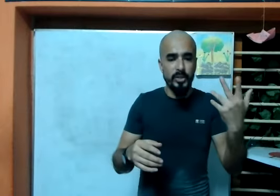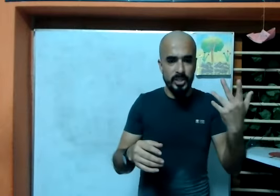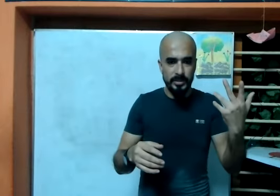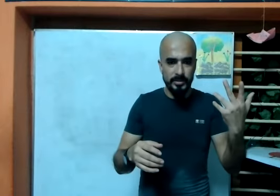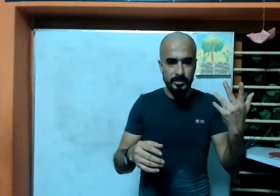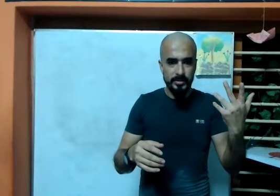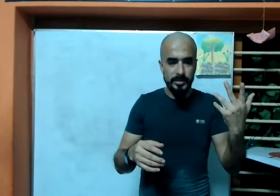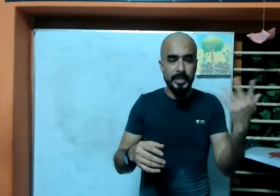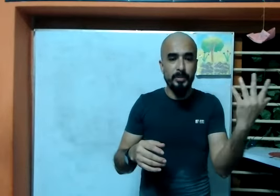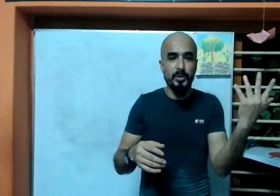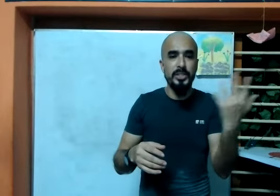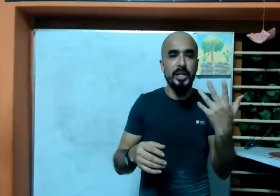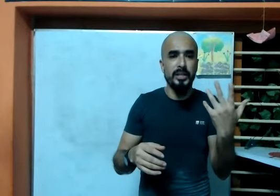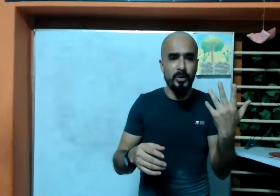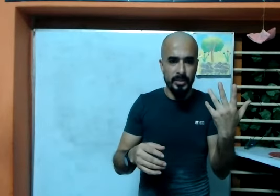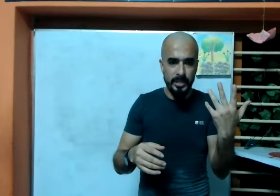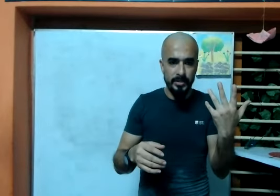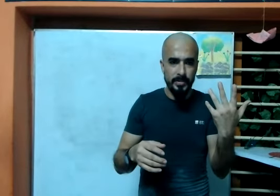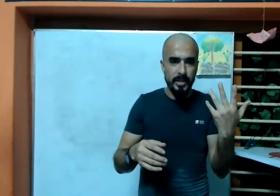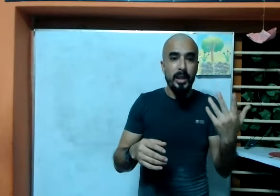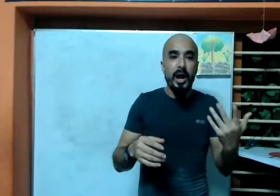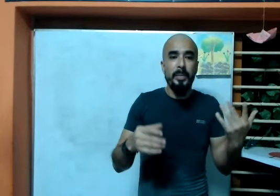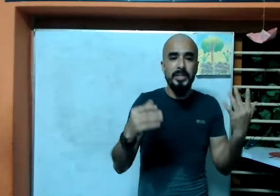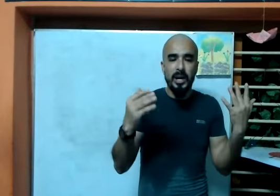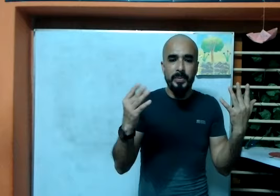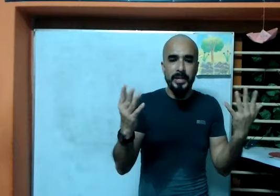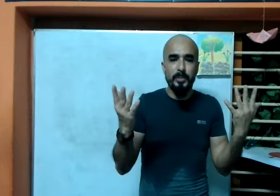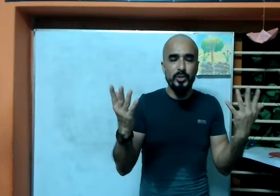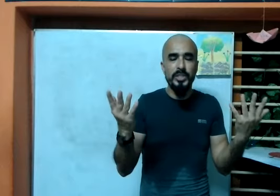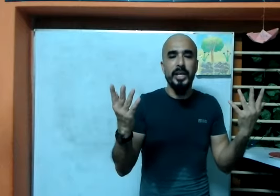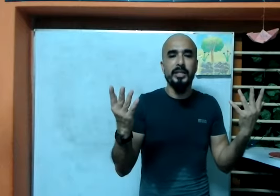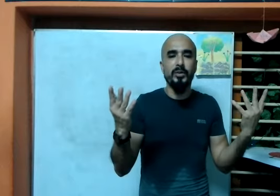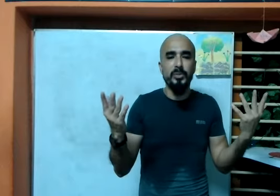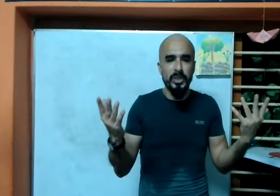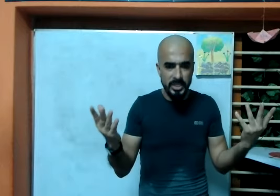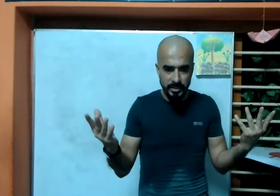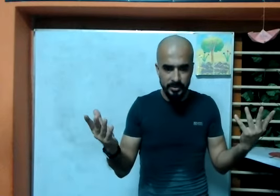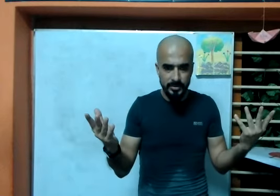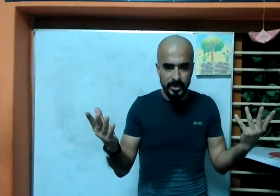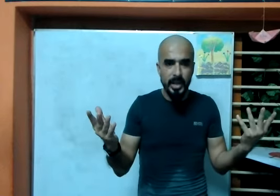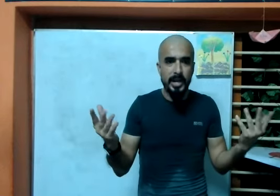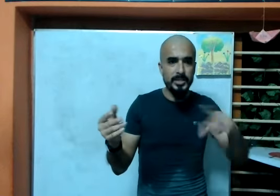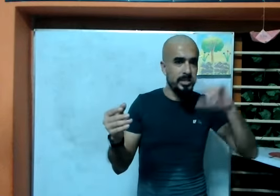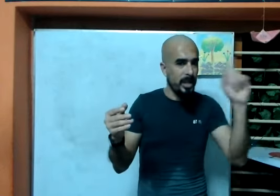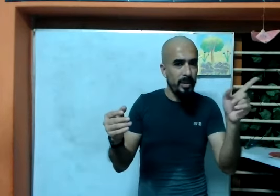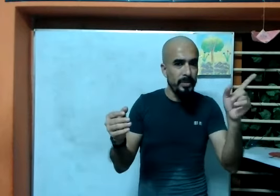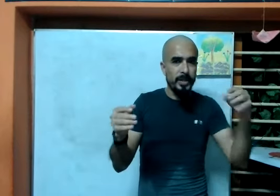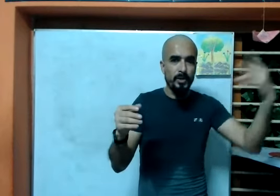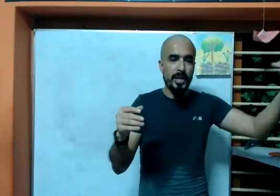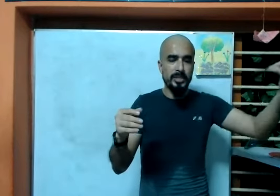কোশ্চেন জিজ্ঞাসা করতে আমি জারাফকে একটা প্রশ্ন জিজ্ঞাসা করতে বলেছি আই আস্কড যারা টু আস্ক মি